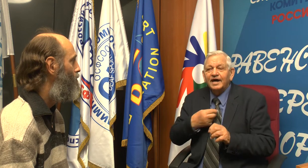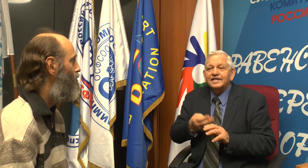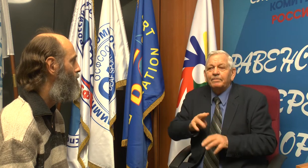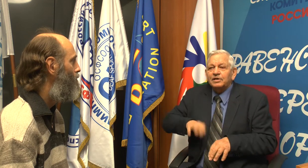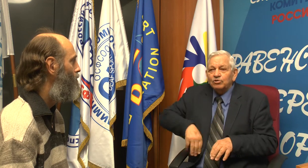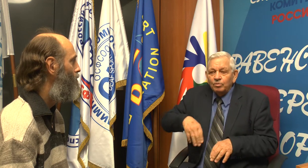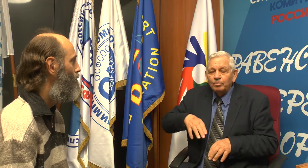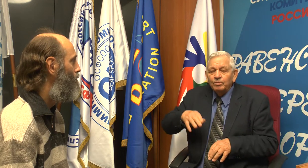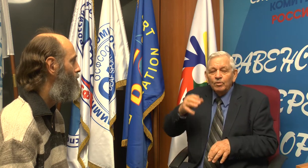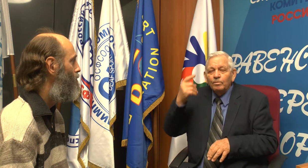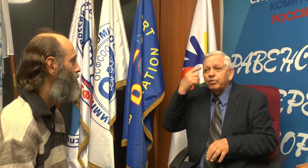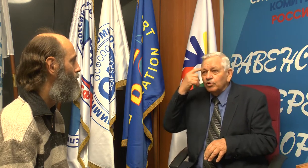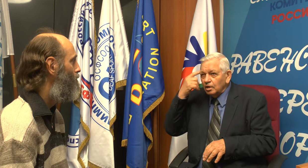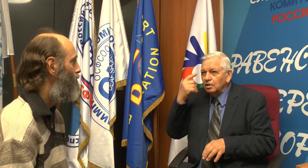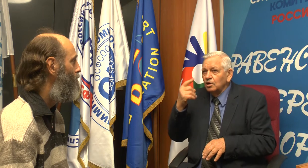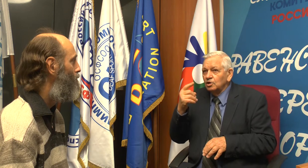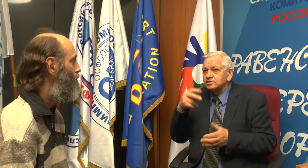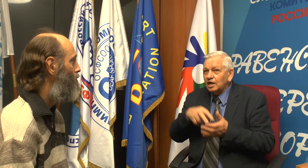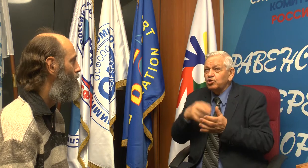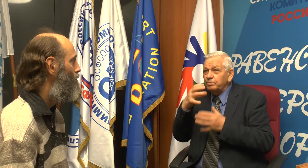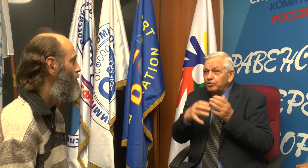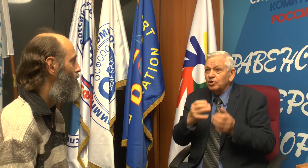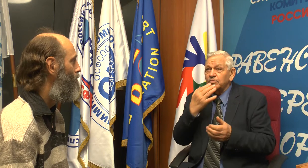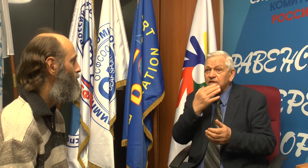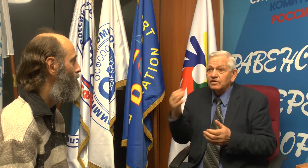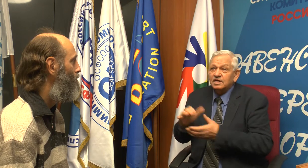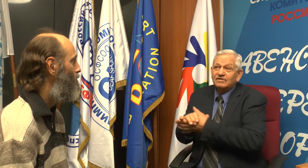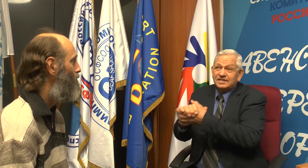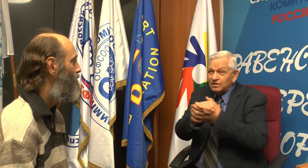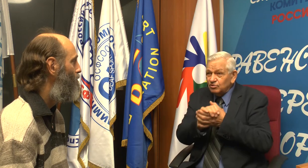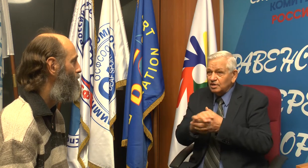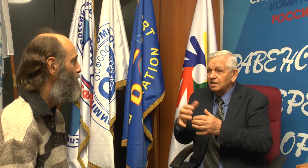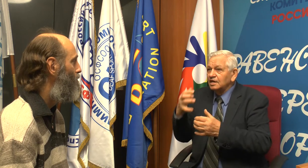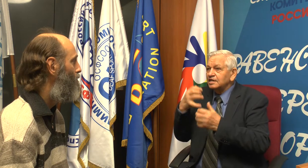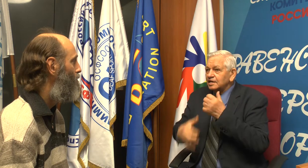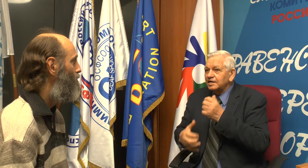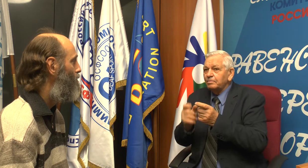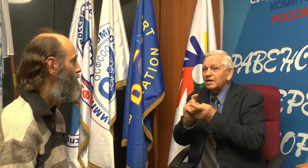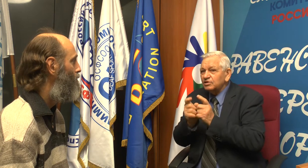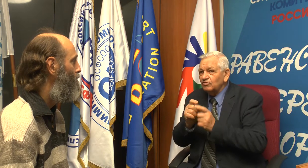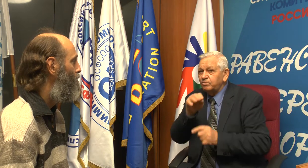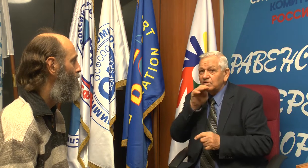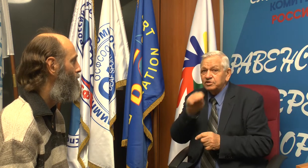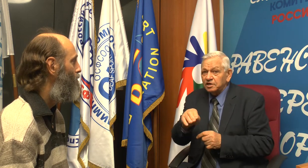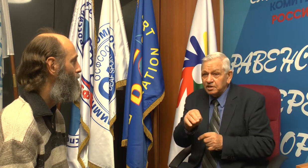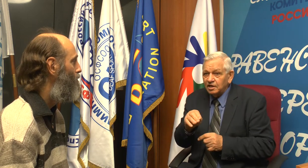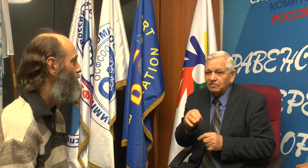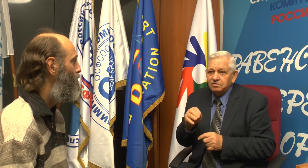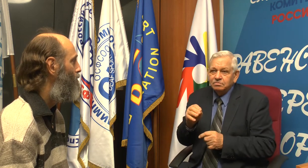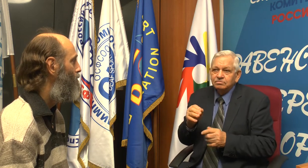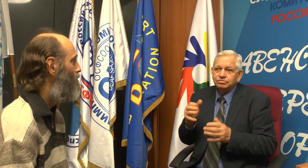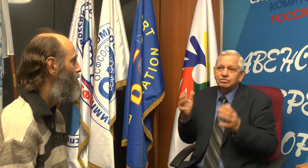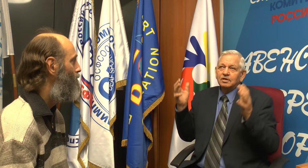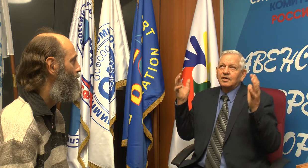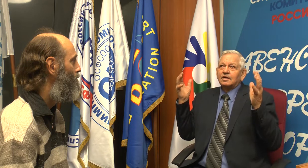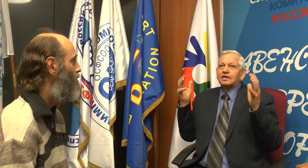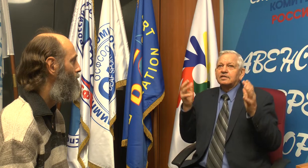это потом понял, стать чемпионом Советского Союза среди борцов-профессионалов. Это